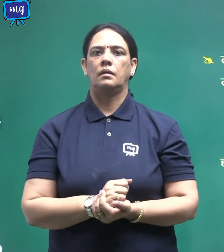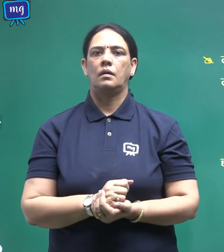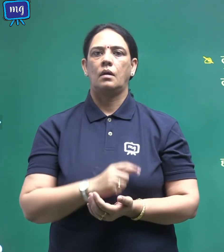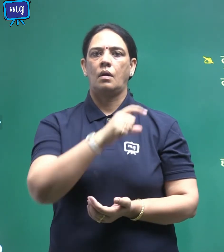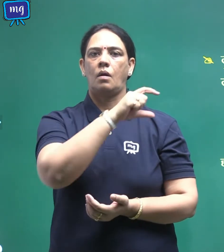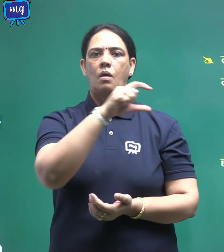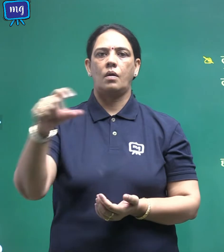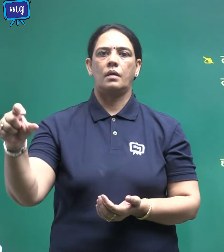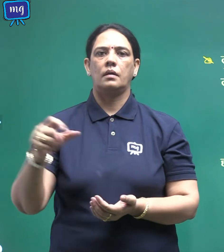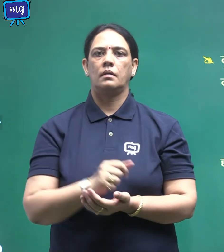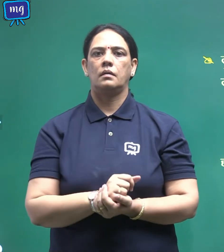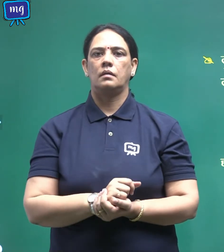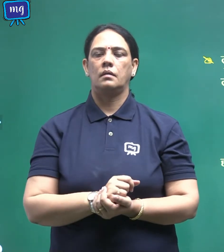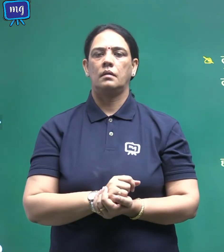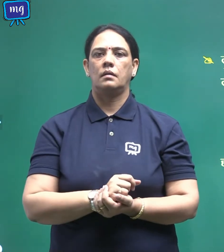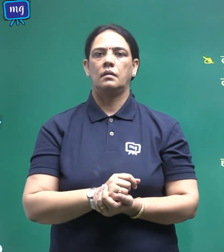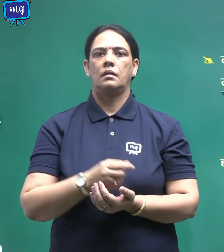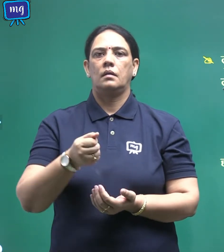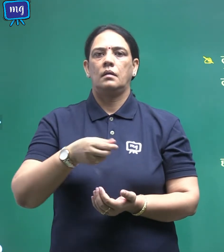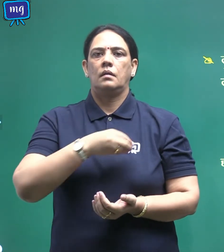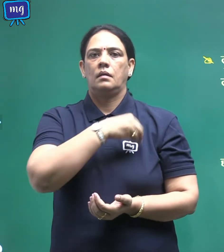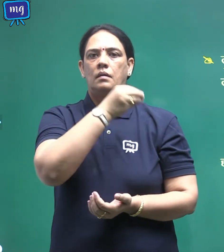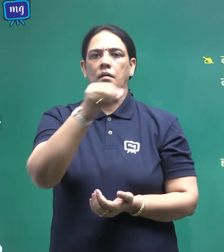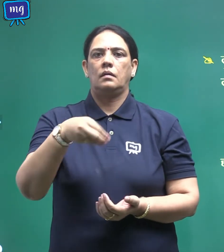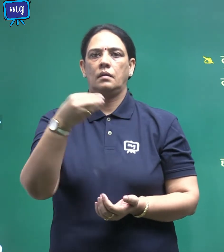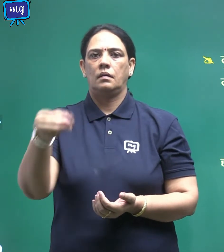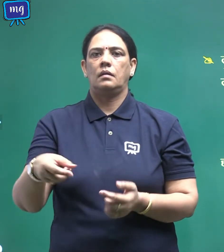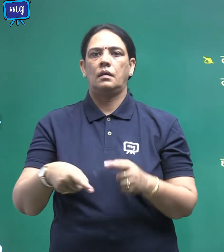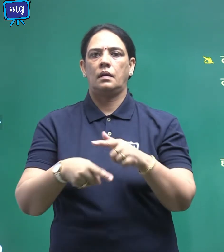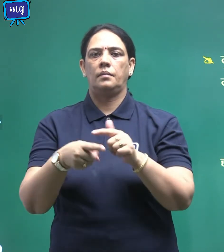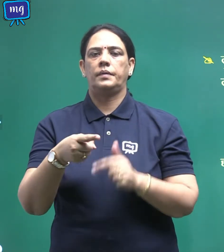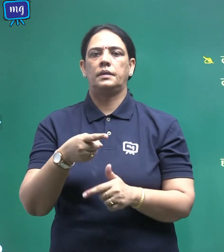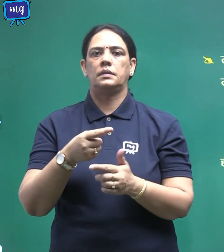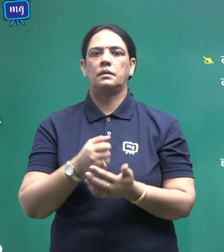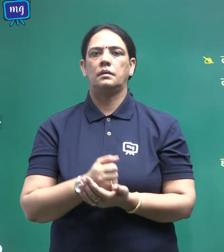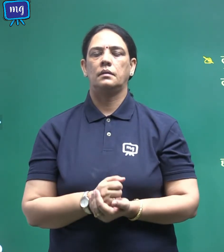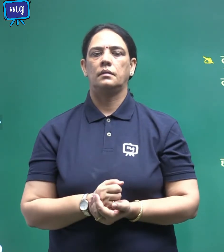या हानि प्रतिशत।